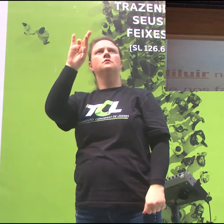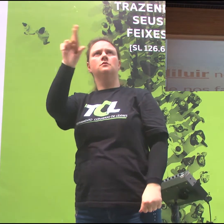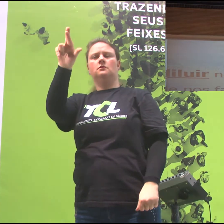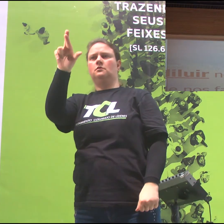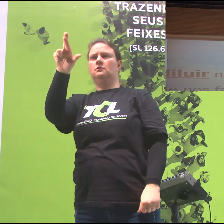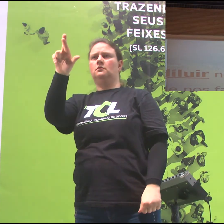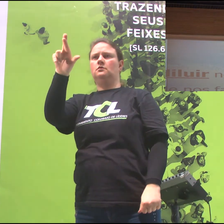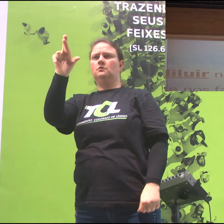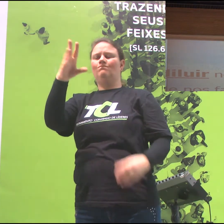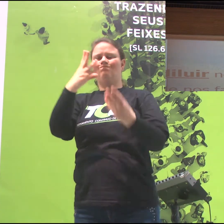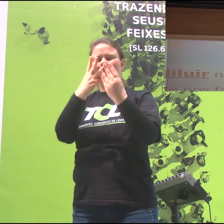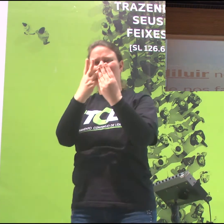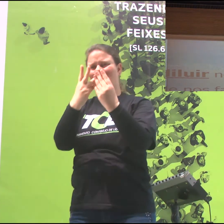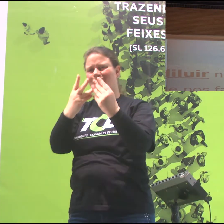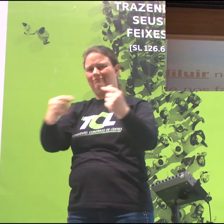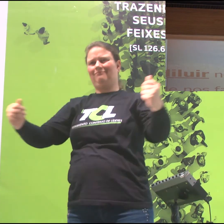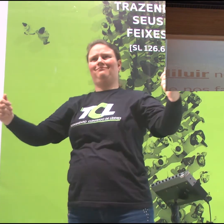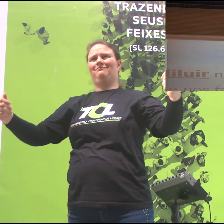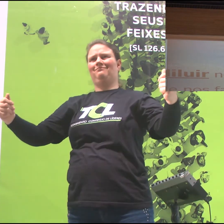nossa adoração